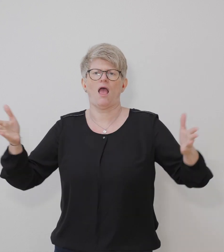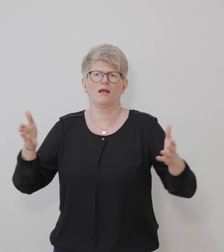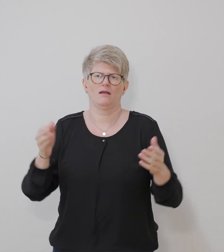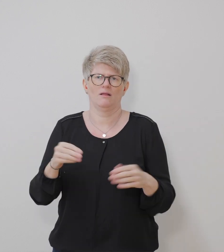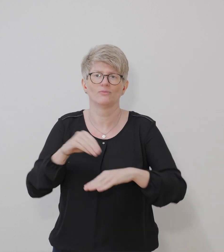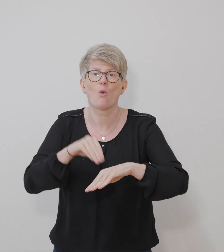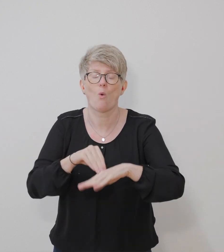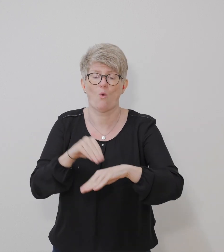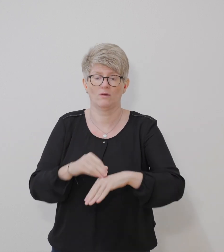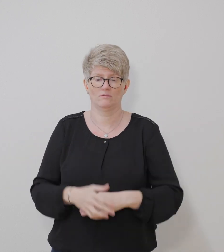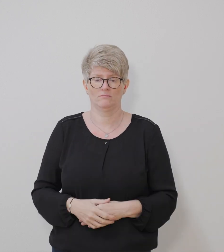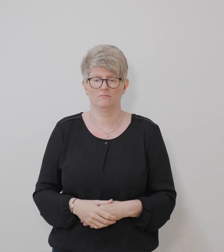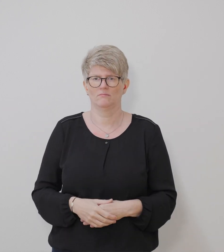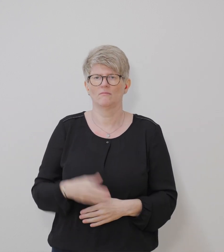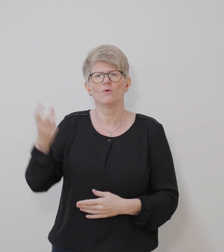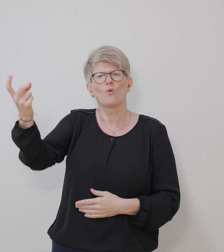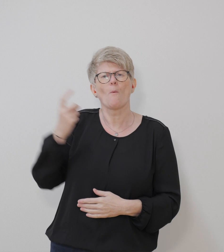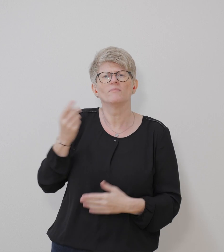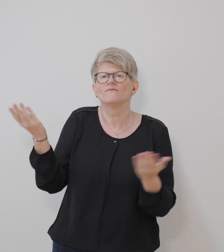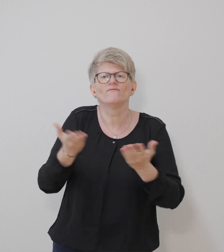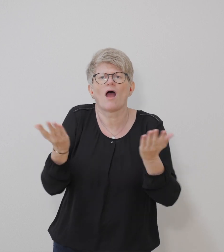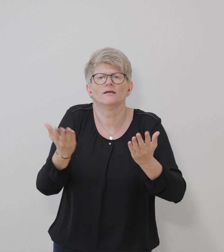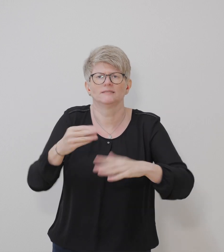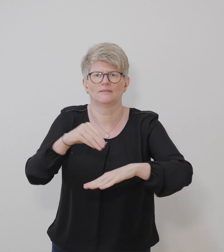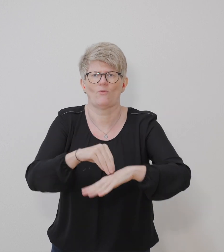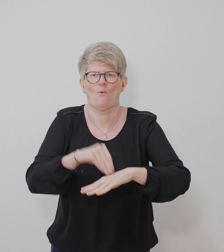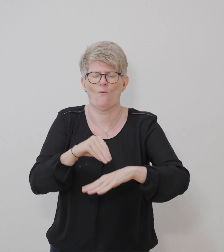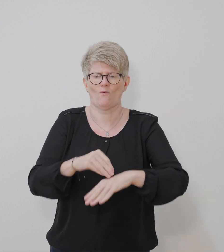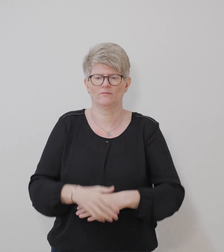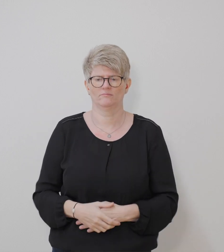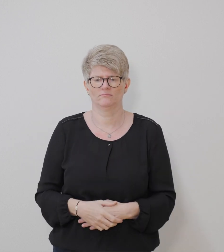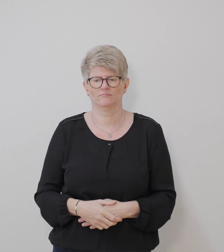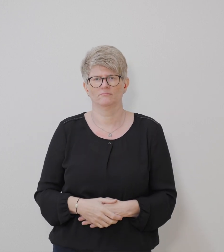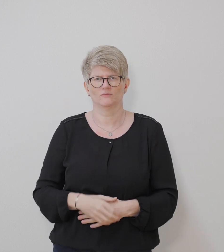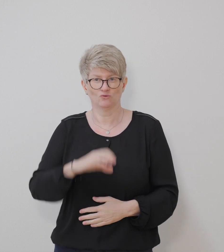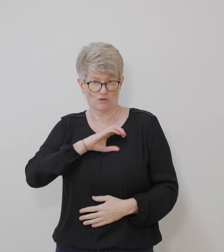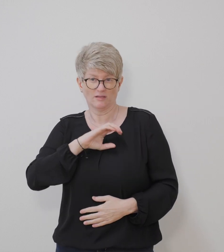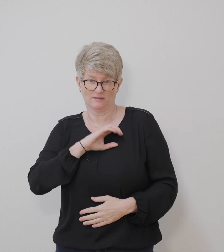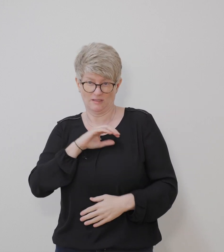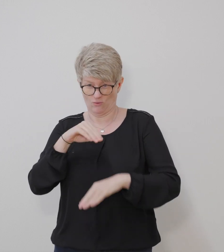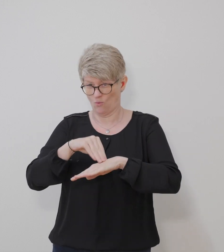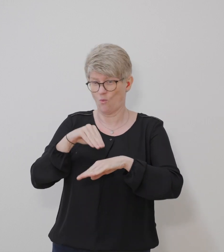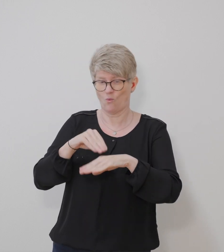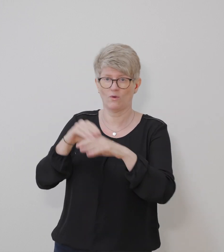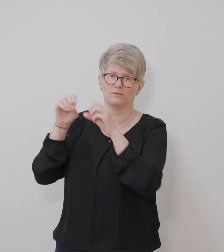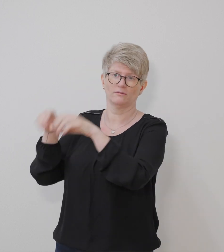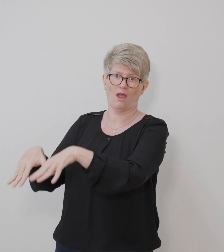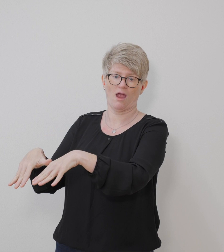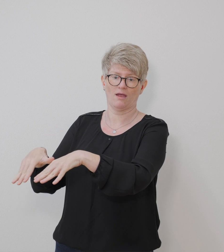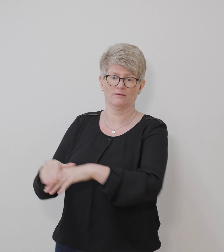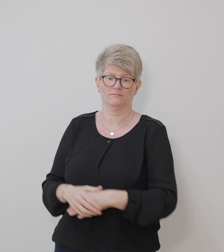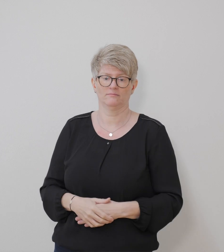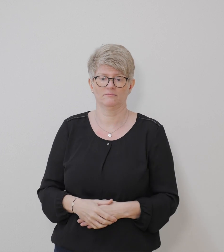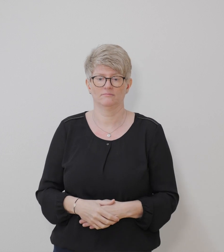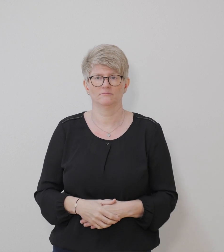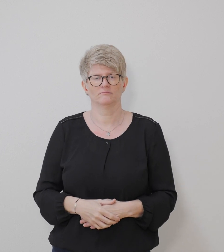zur Seite kann ich nicht und vor mir nur Krankheit und Sterben. Und niemand kann mir